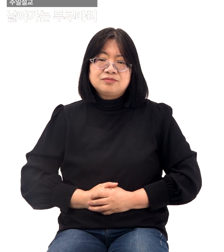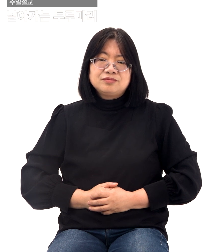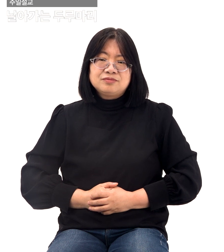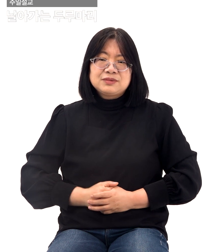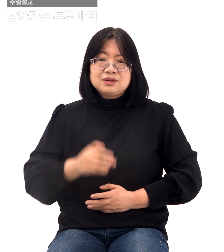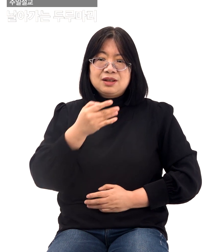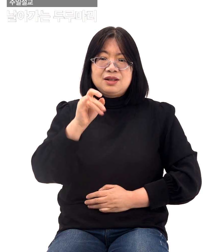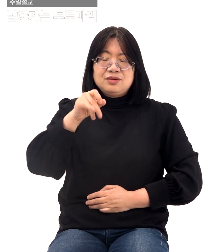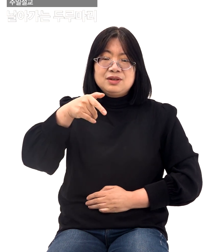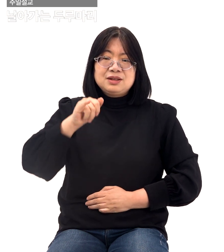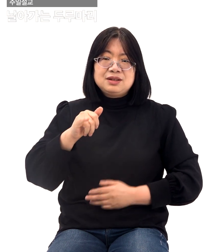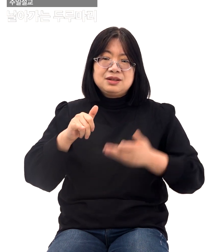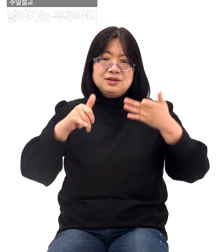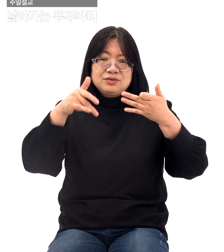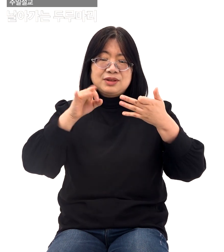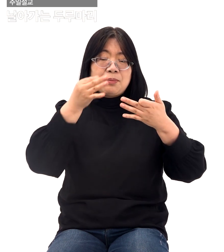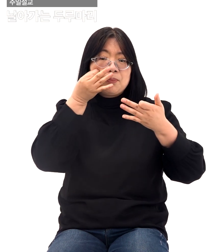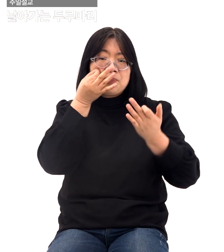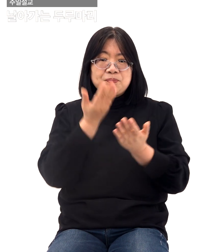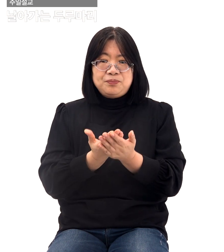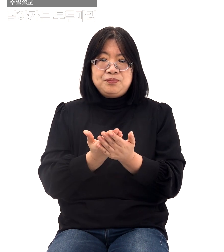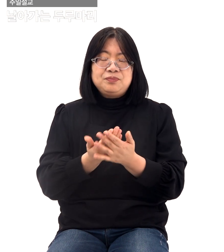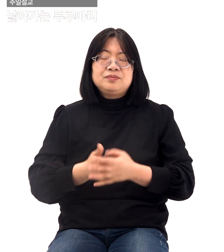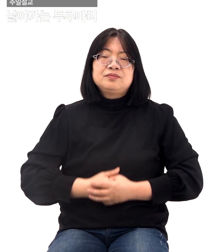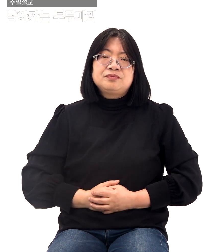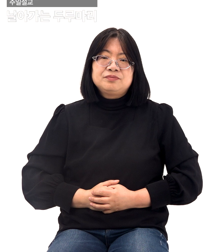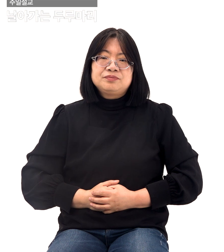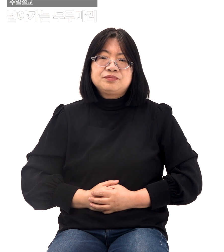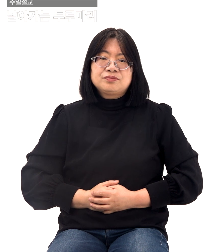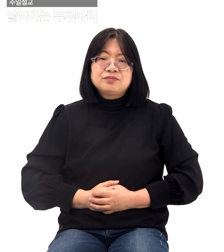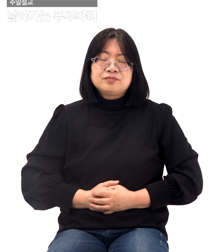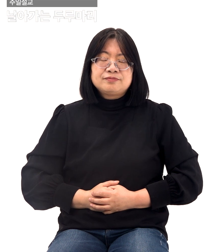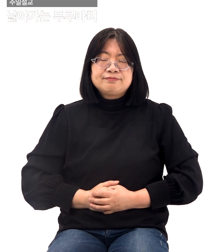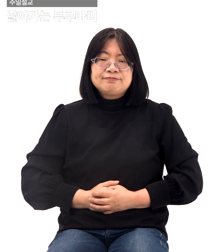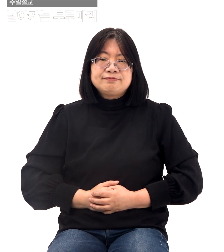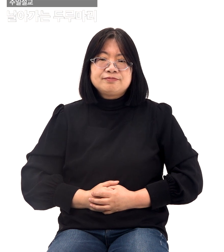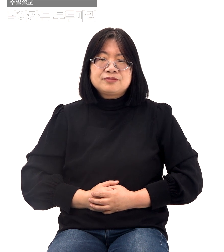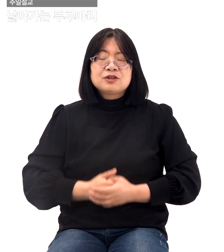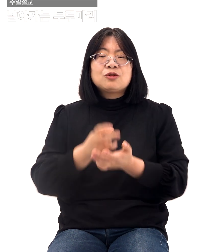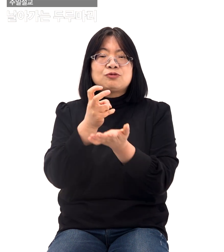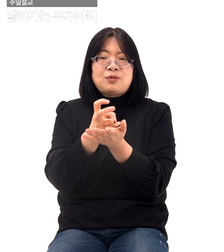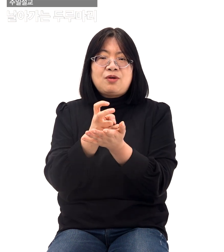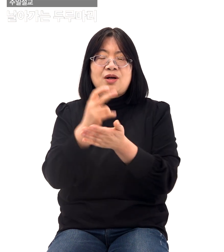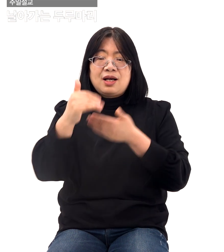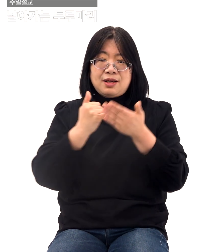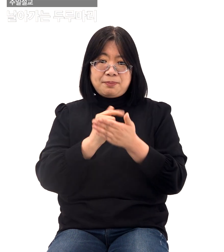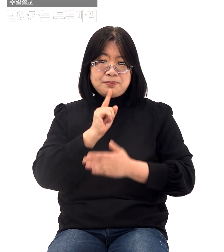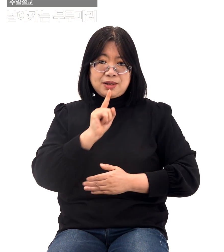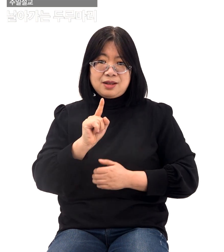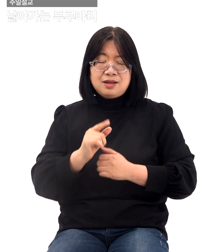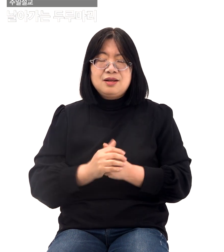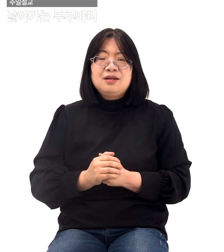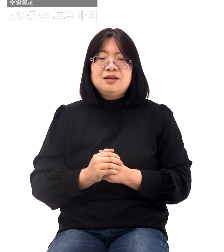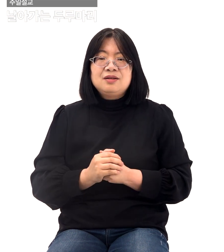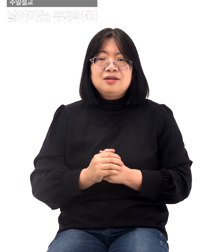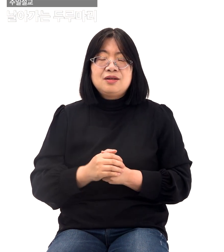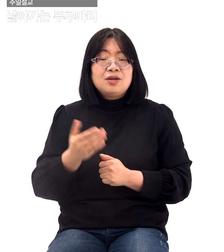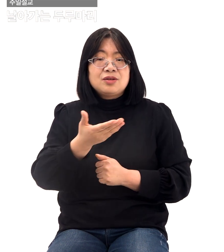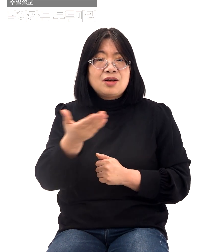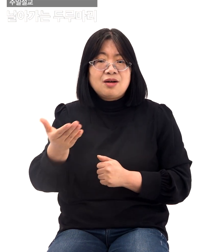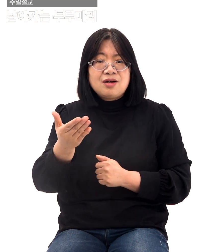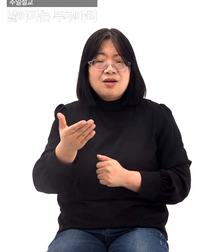여러분 레위기 19장을 좀 띄워주실까요? 참고 구절인데 이 율법이에요. 하나님의 말씀이에요.